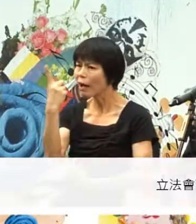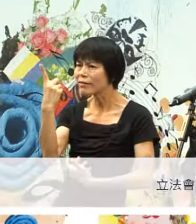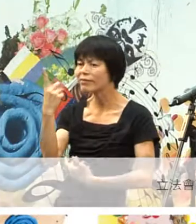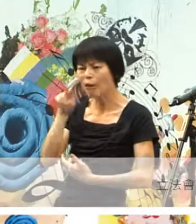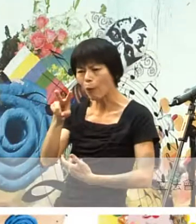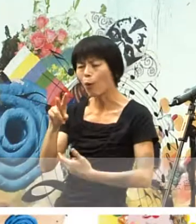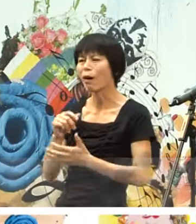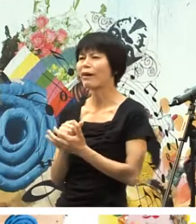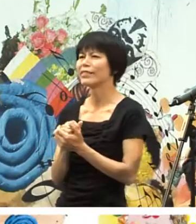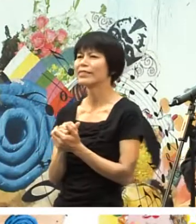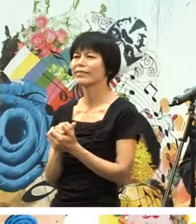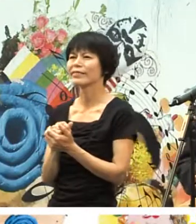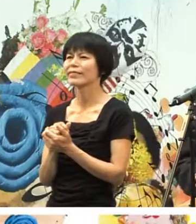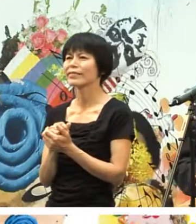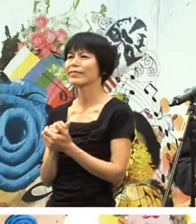次。